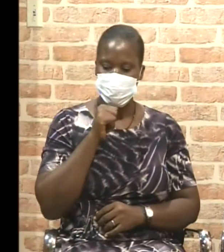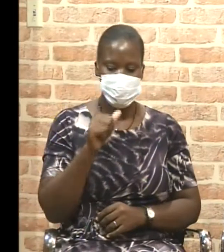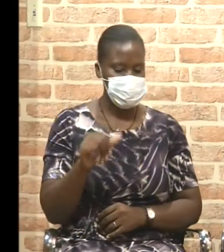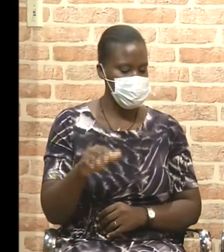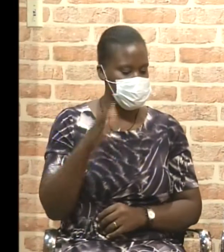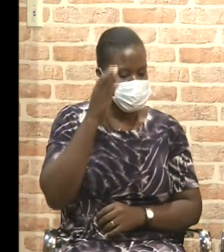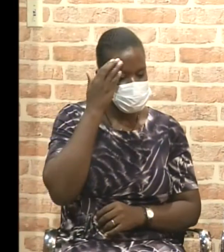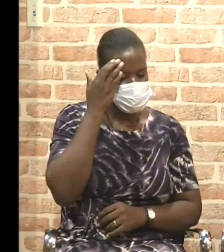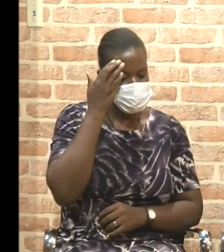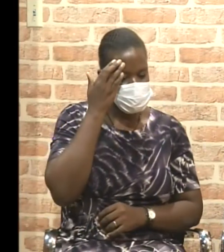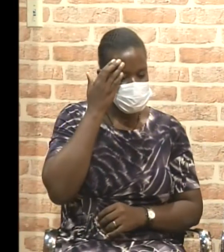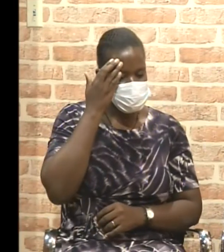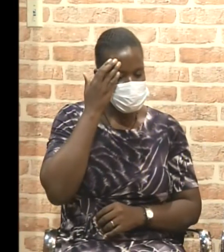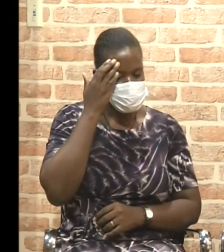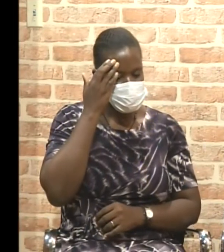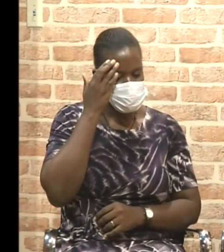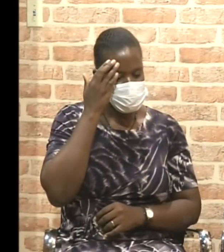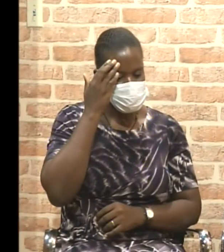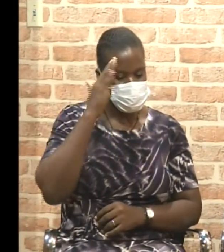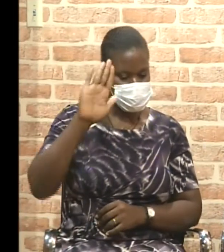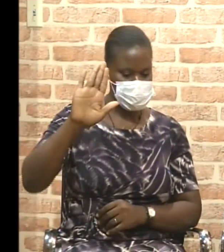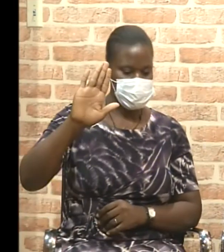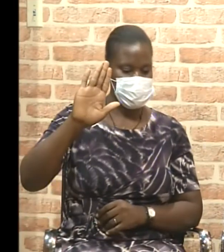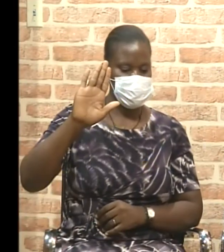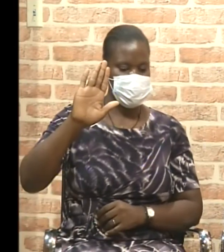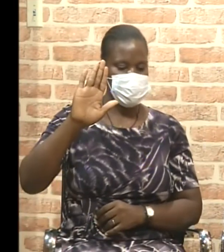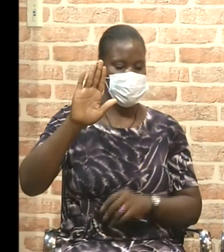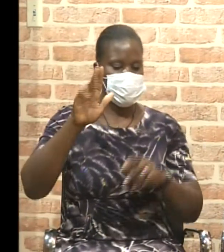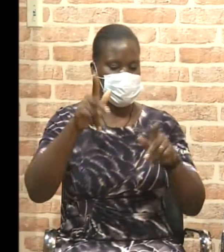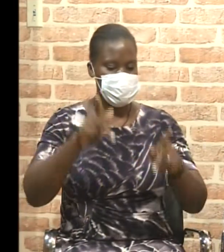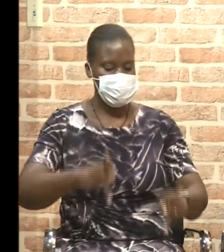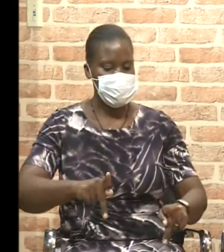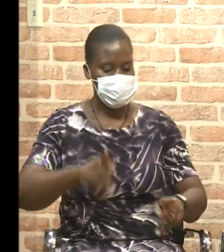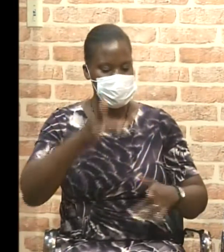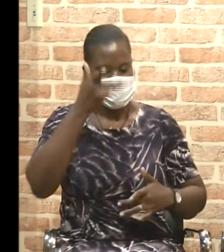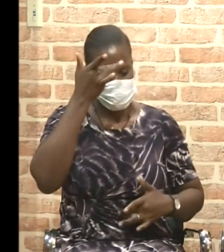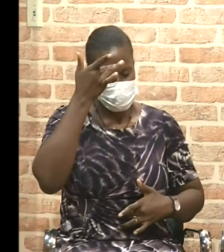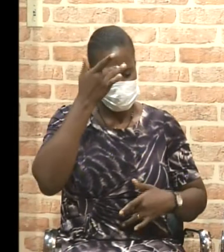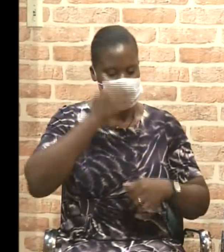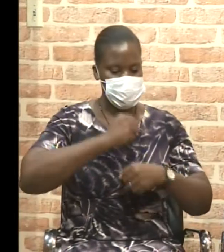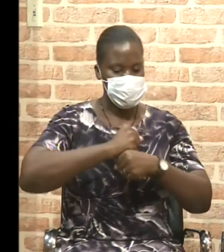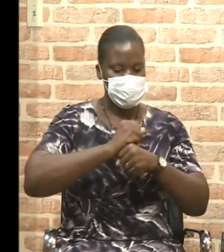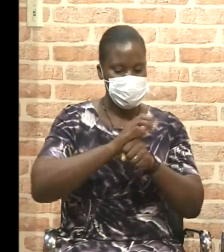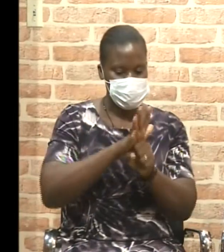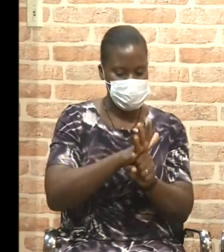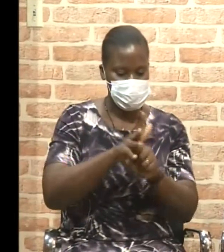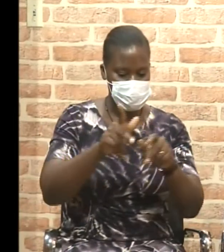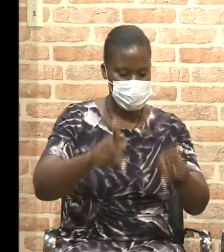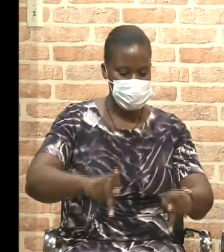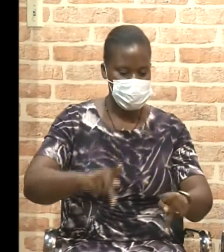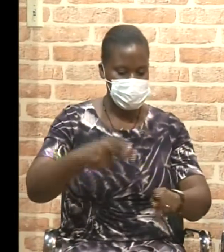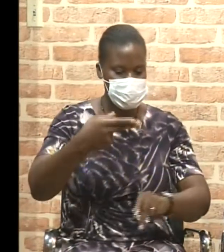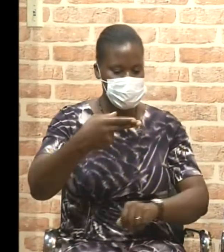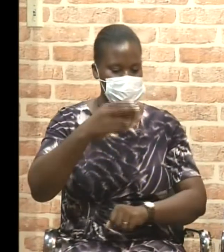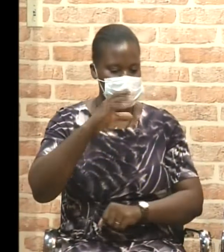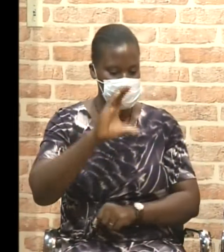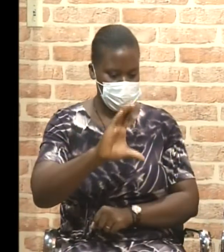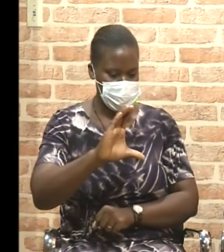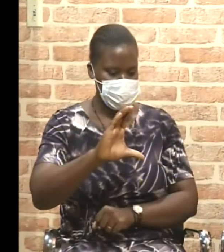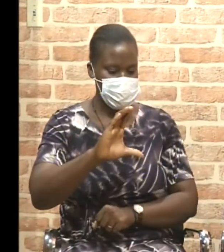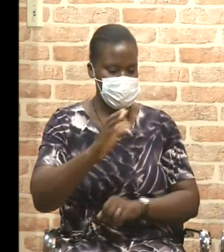mondes qui testaient positif, nous pas recensons des mondes qui perdu la vie. Peut-être que nous avons gagné un monde qui